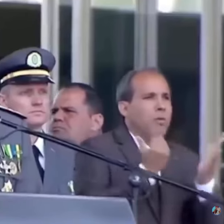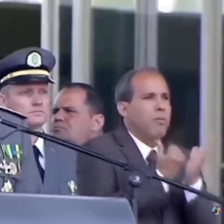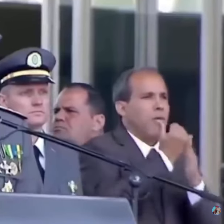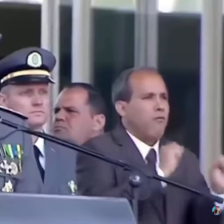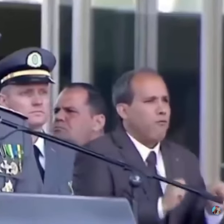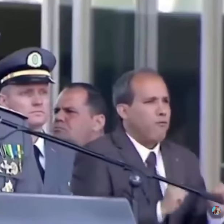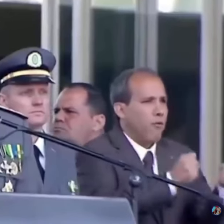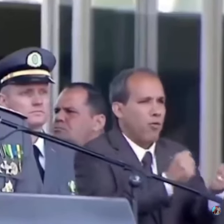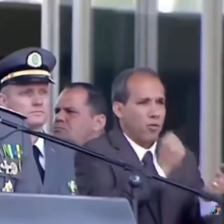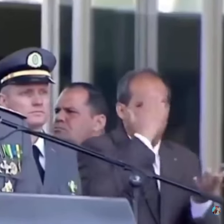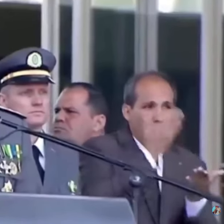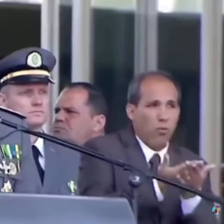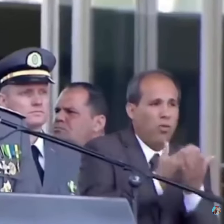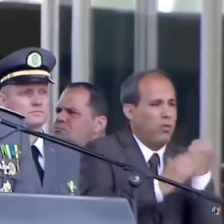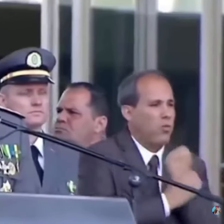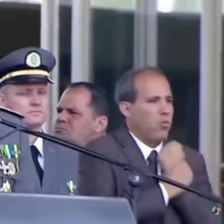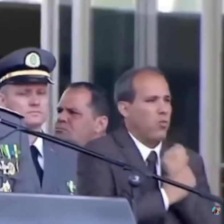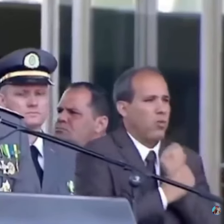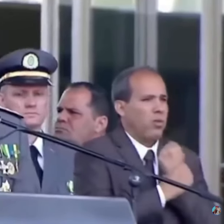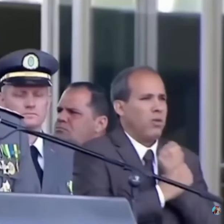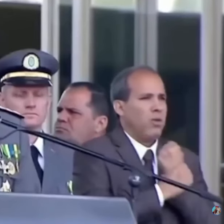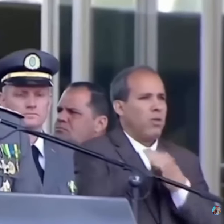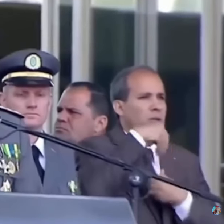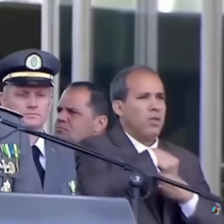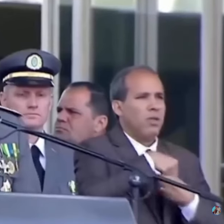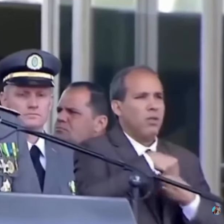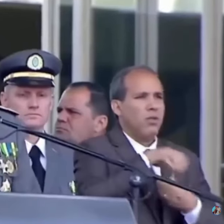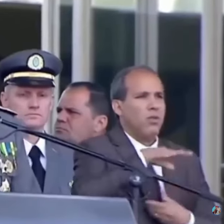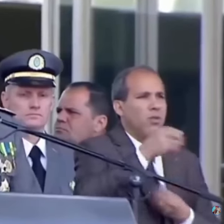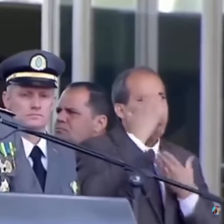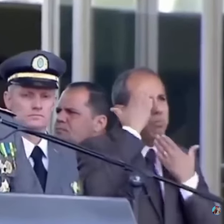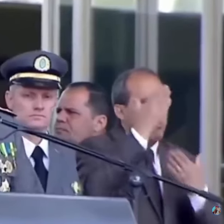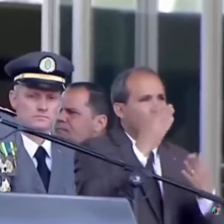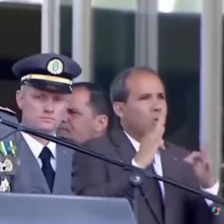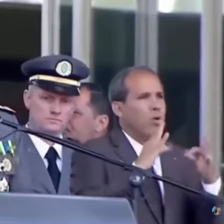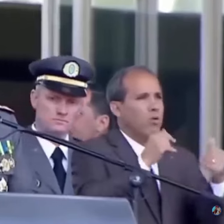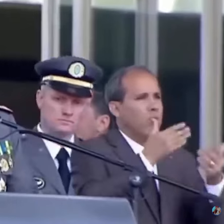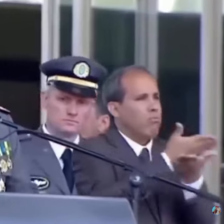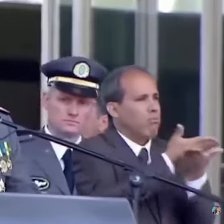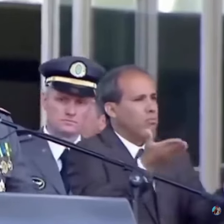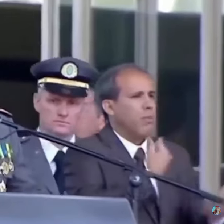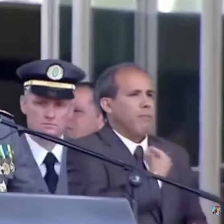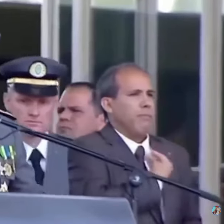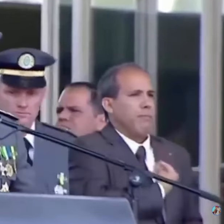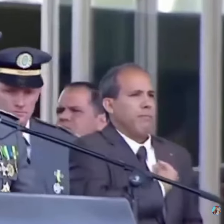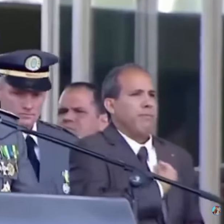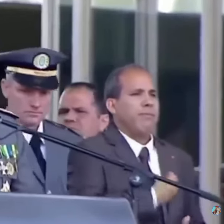confiança e a segurança hemisféricas. Muito obrigado por suas presenças.